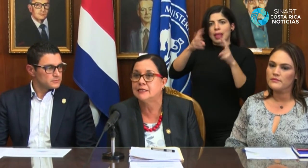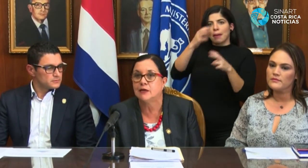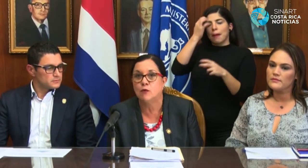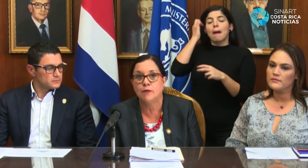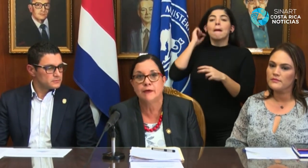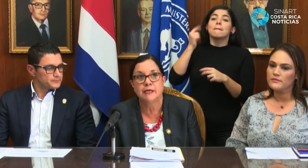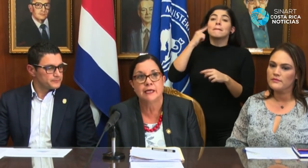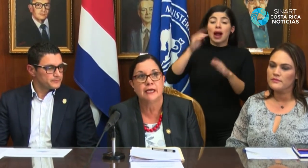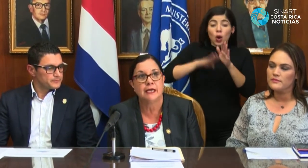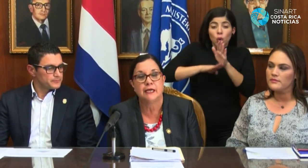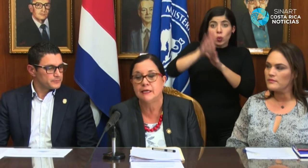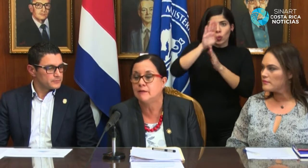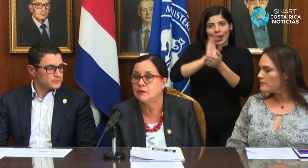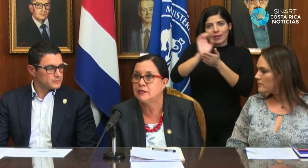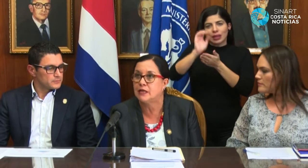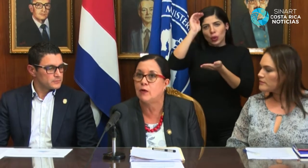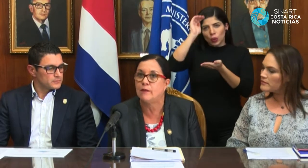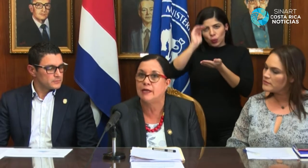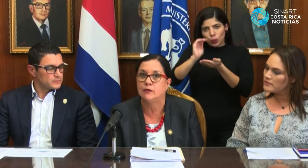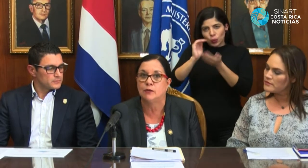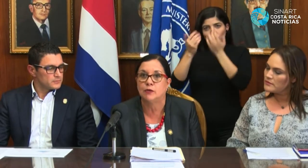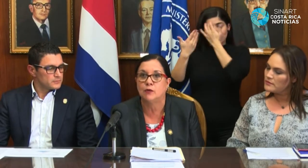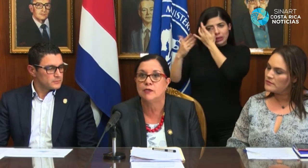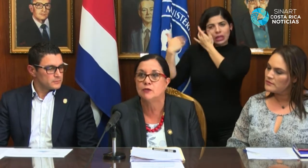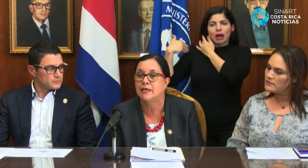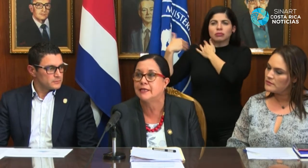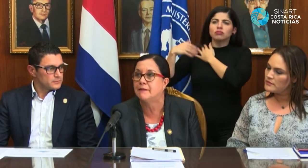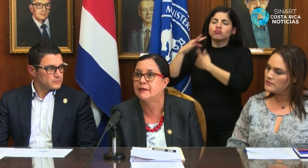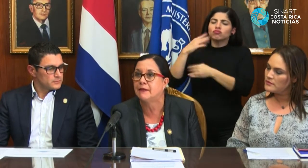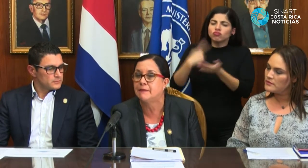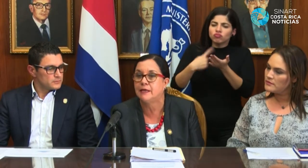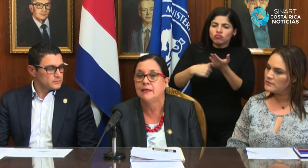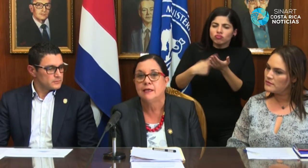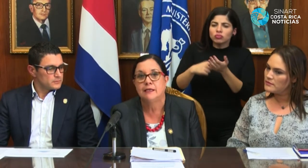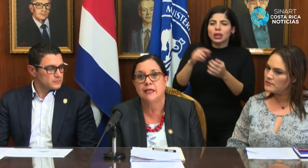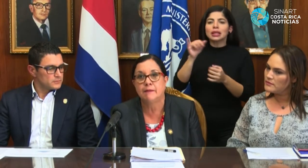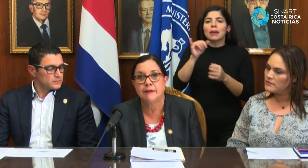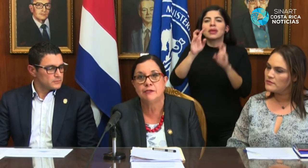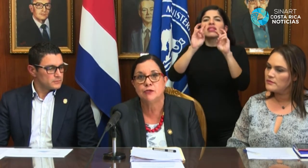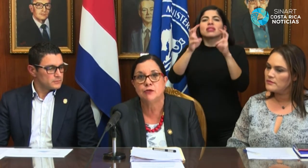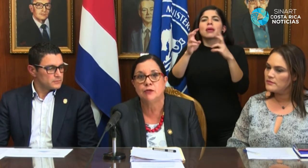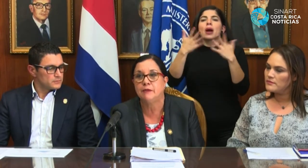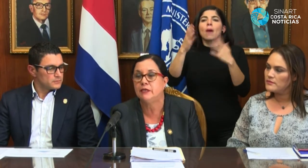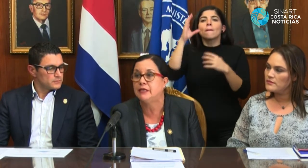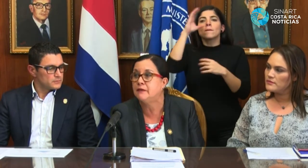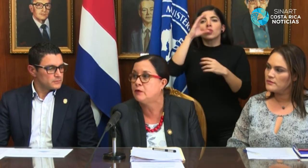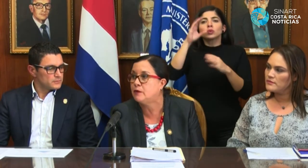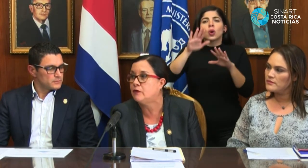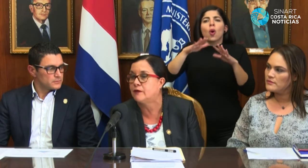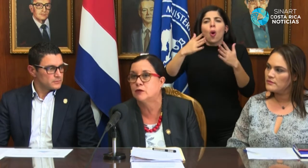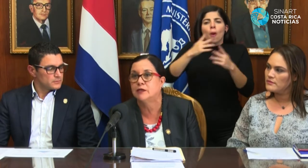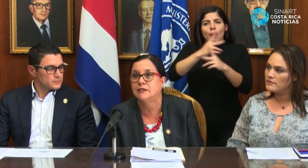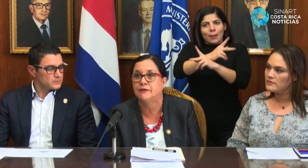mitigar esa curva que hemos estado hablando. Y todo esto es en el tema también de la prevención y disminuir los factores de